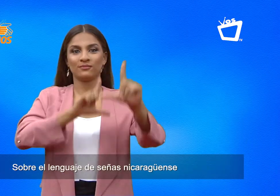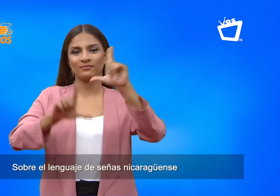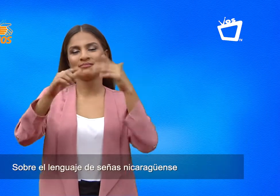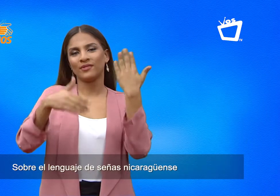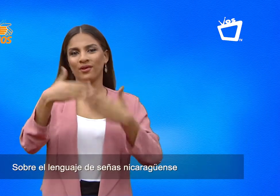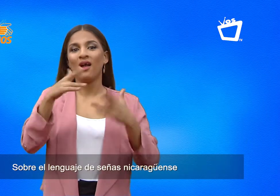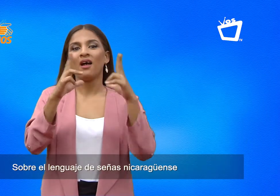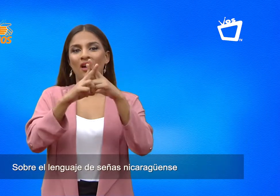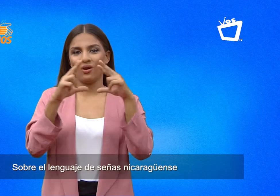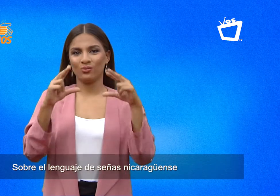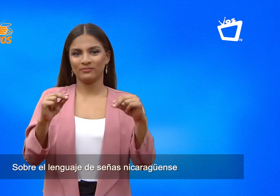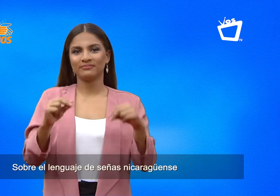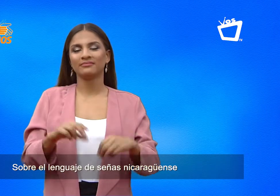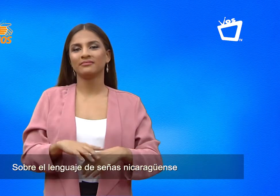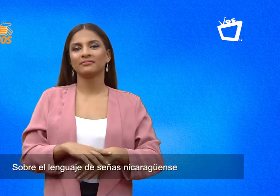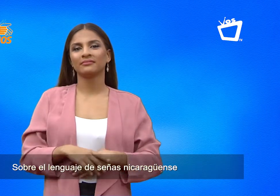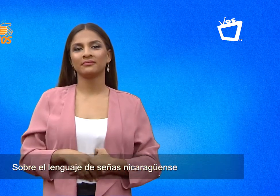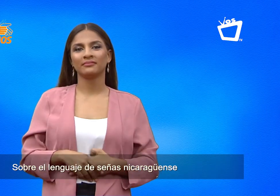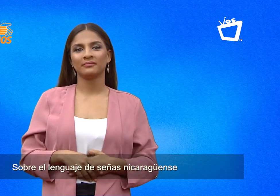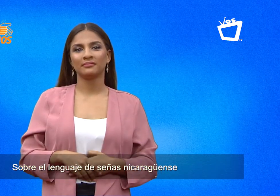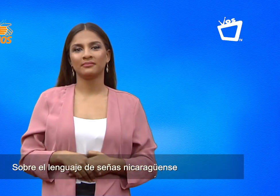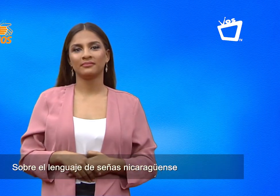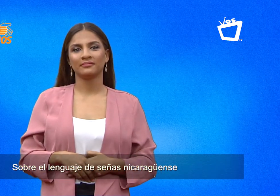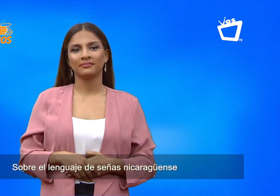el lenguaje de señas nicaragüense.